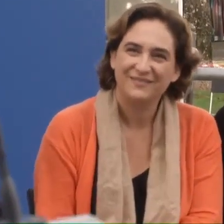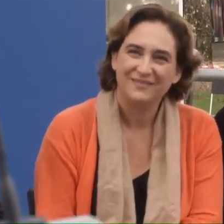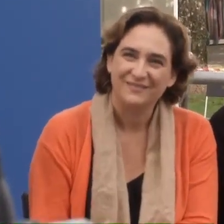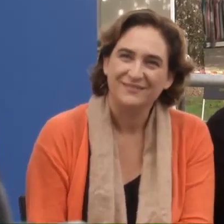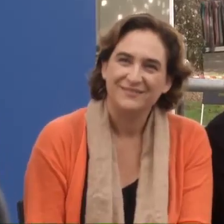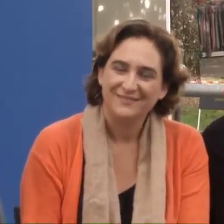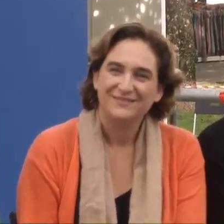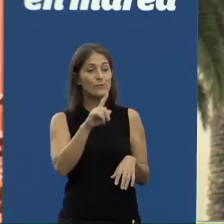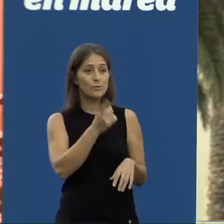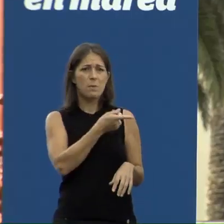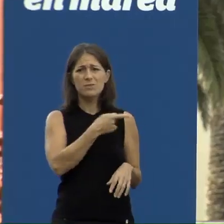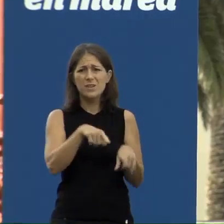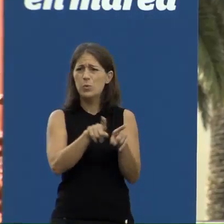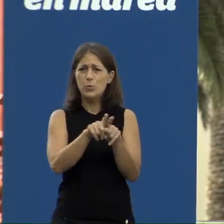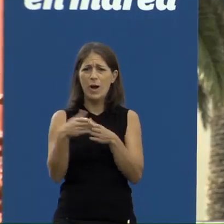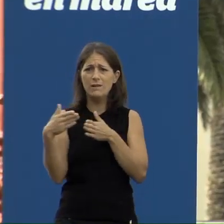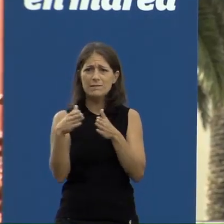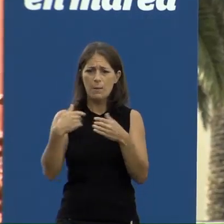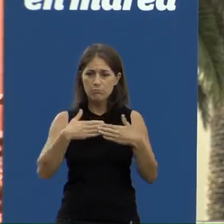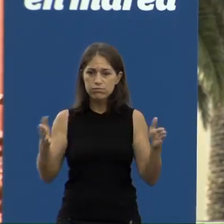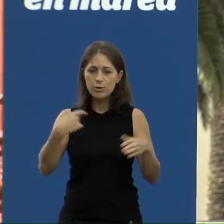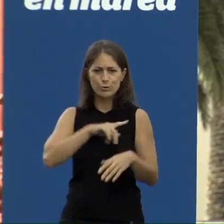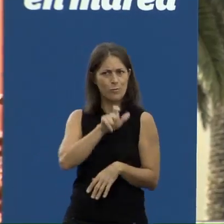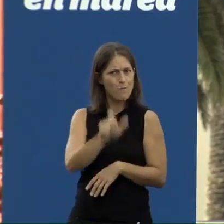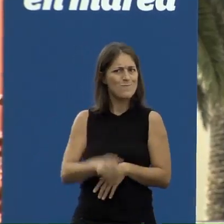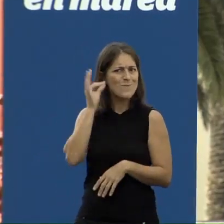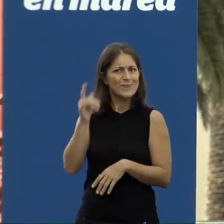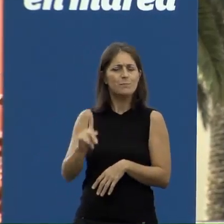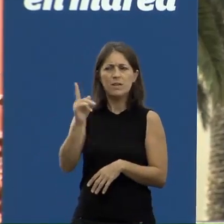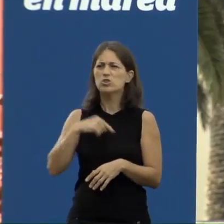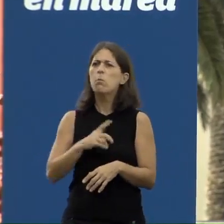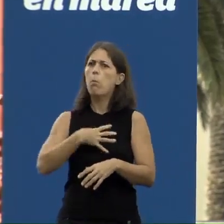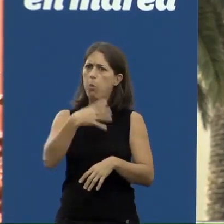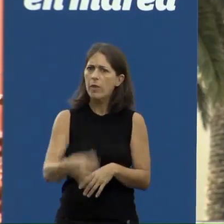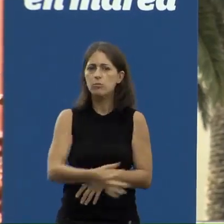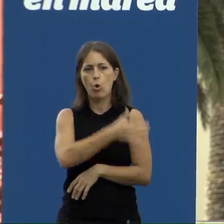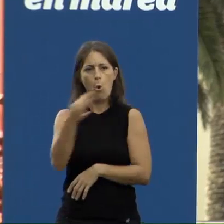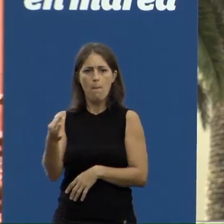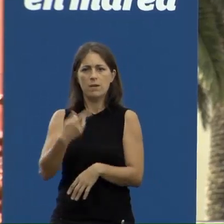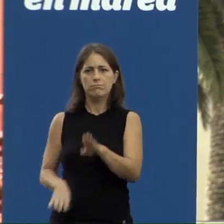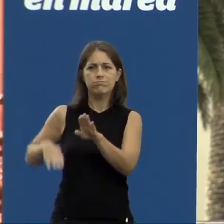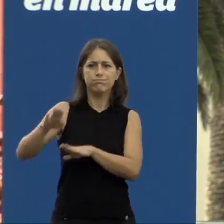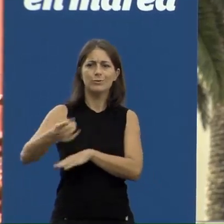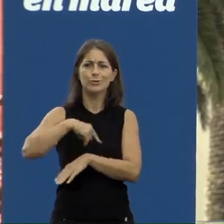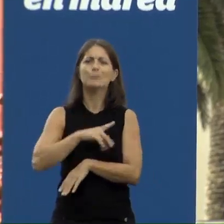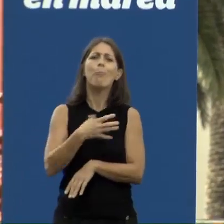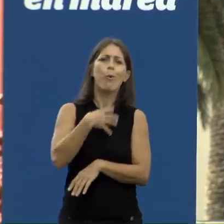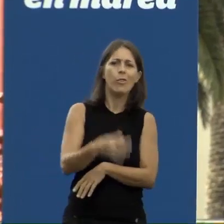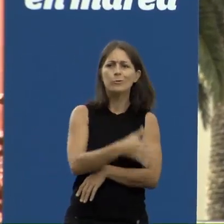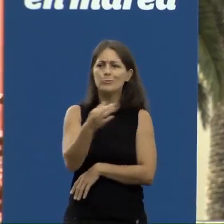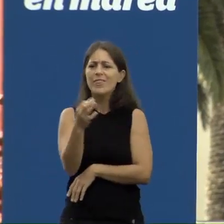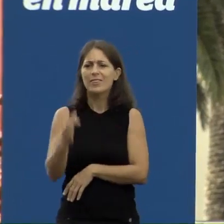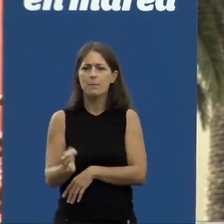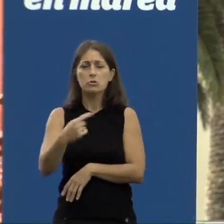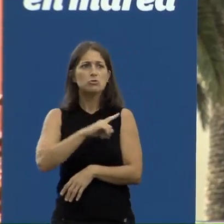Por abrirnos este camiño, sobre todo a nós, as mulleres, por decirnos que non só podemos, senón que debemos dar un paso adiante, por facernos creer